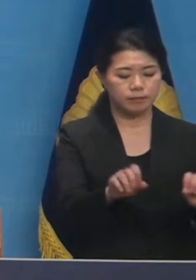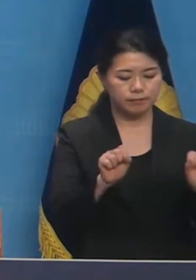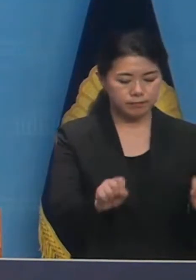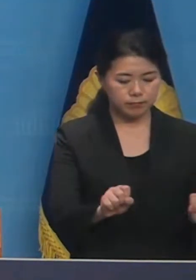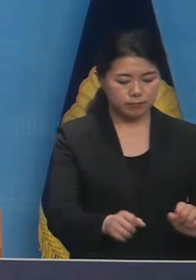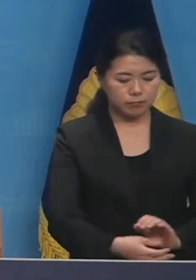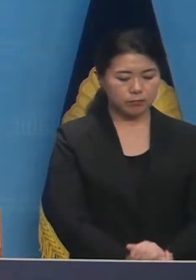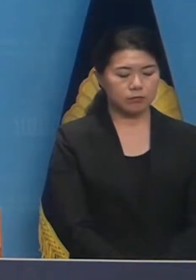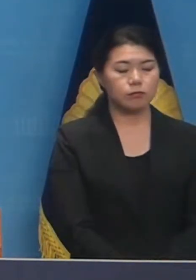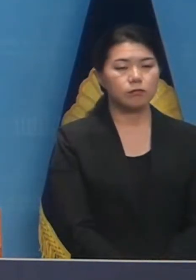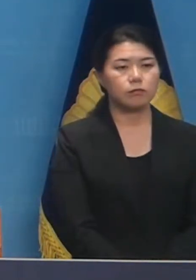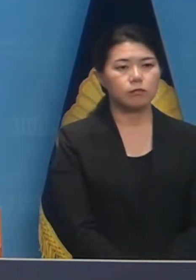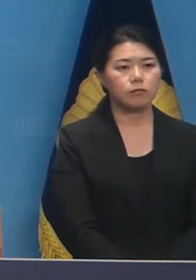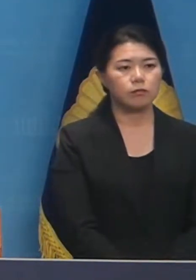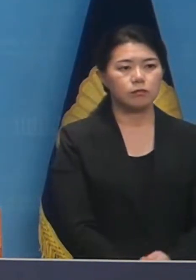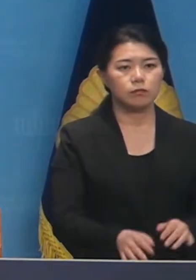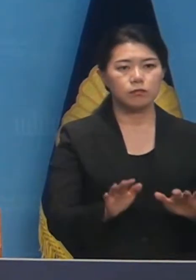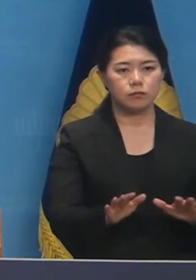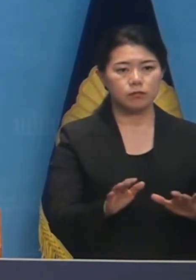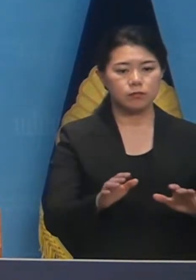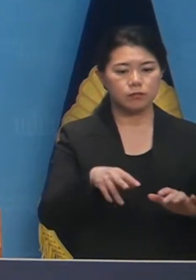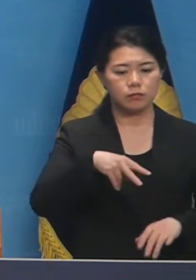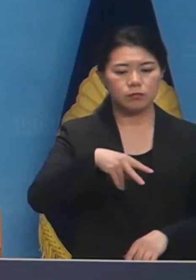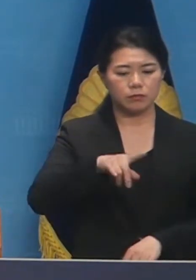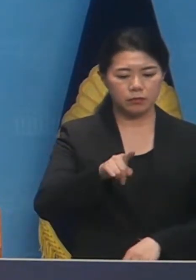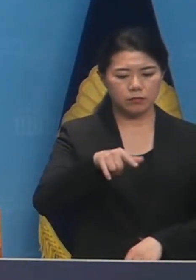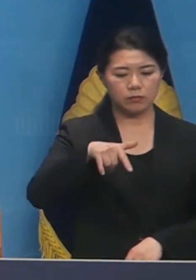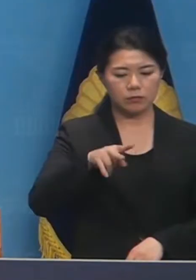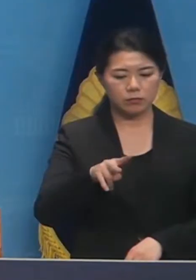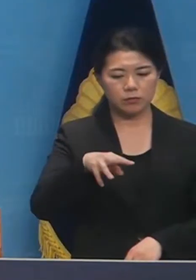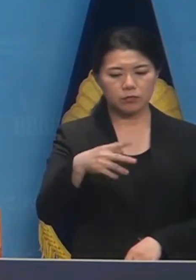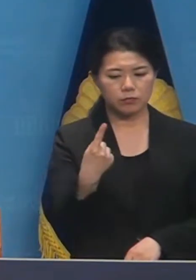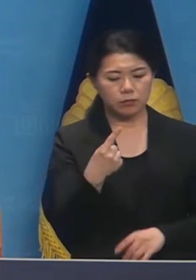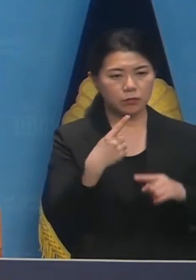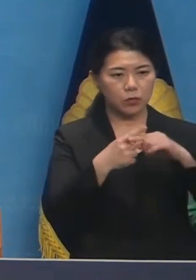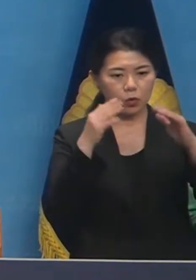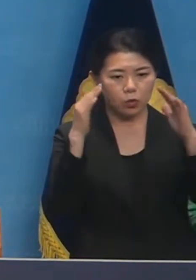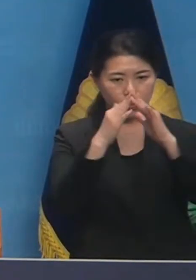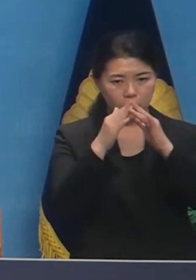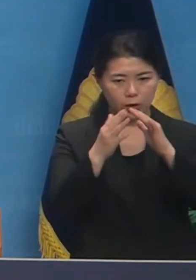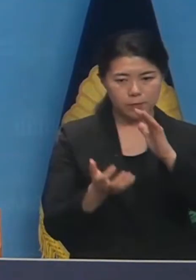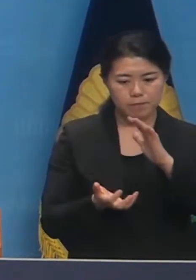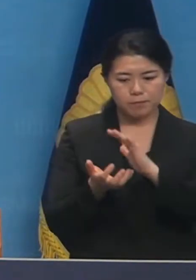안녕하세요. 이번 세계로 교회 압수수색은